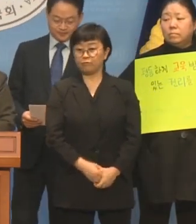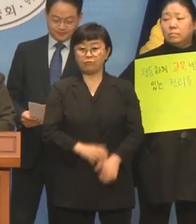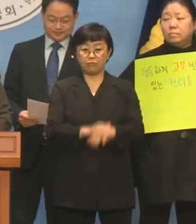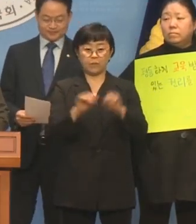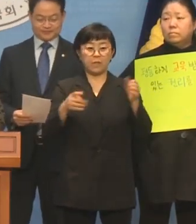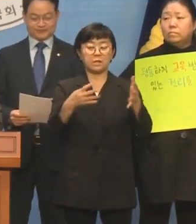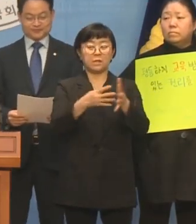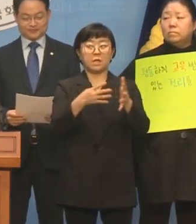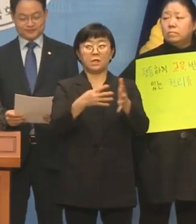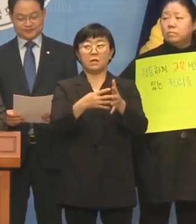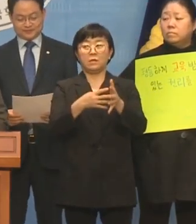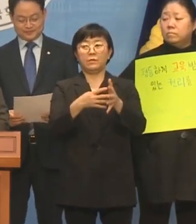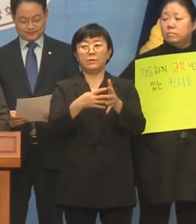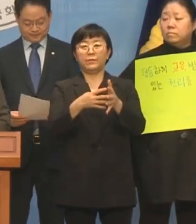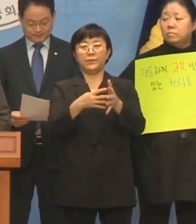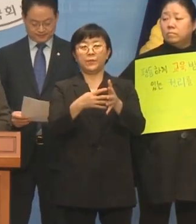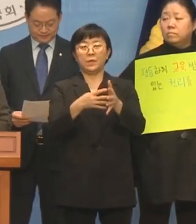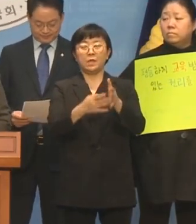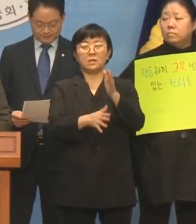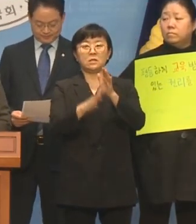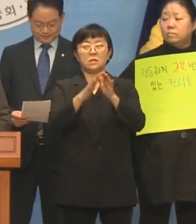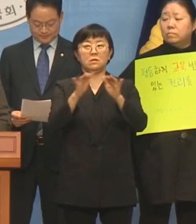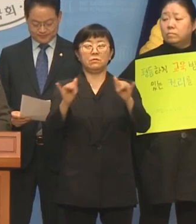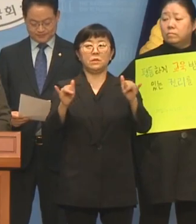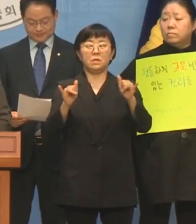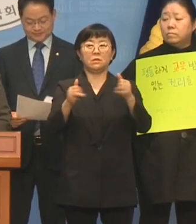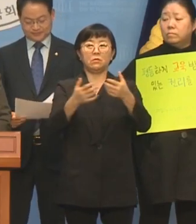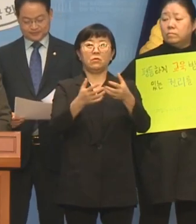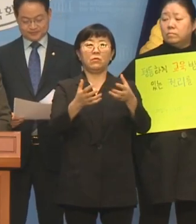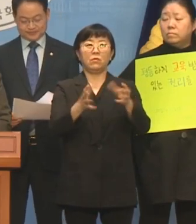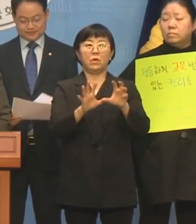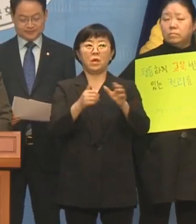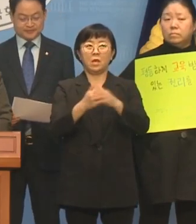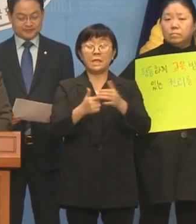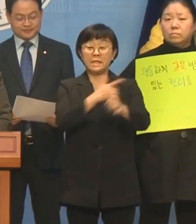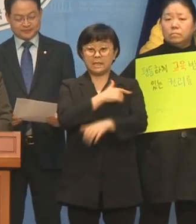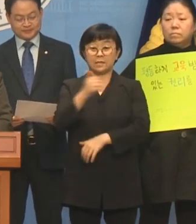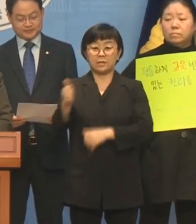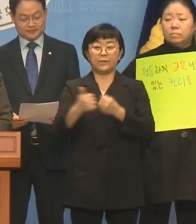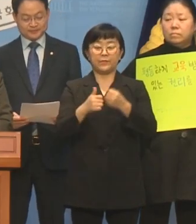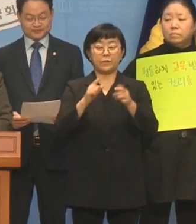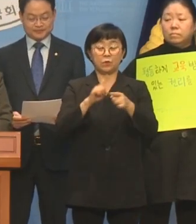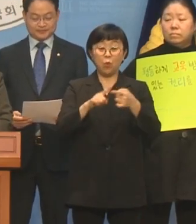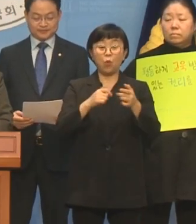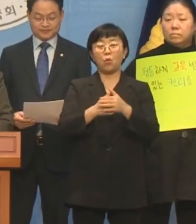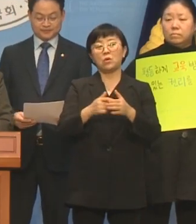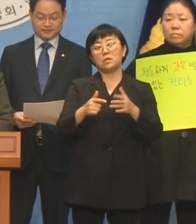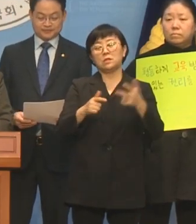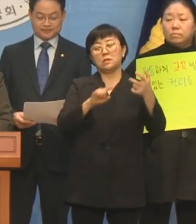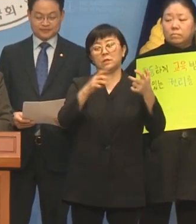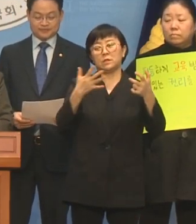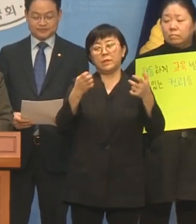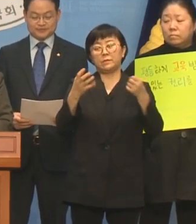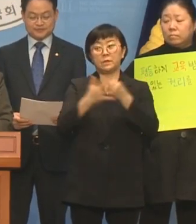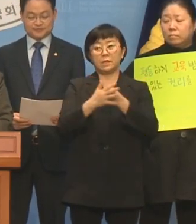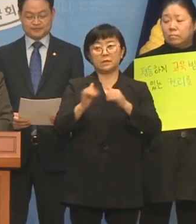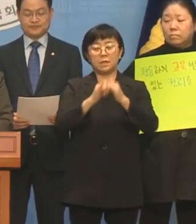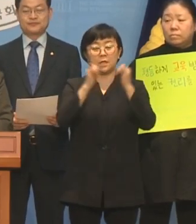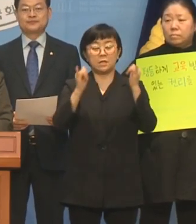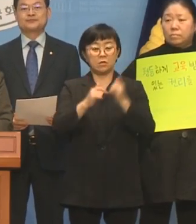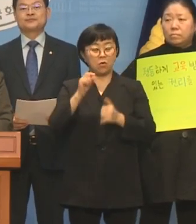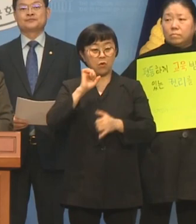안녕하세요. 사단법인 느린학습자 시민회 이사장으로 활동하고 있는 송현숙입니다. 경계선 지능인에 대한 사회적 어려움을